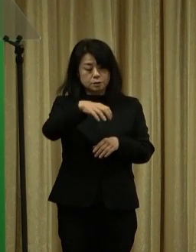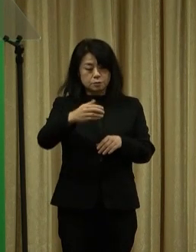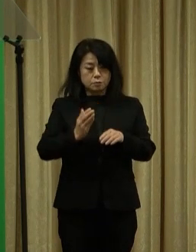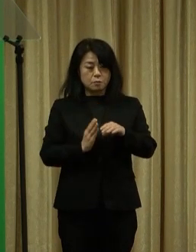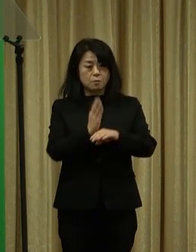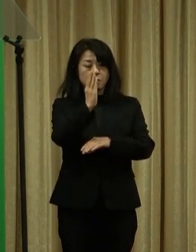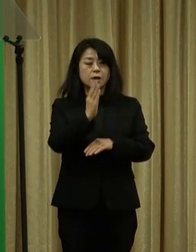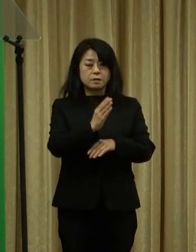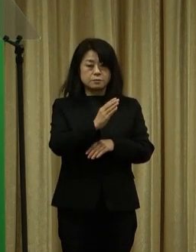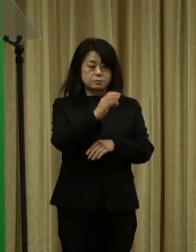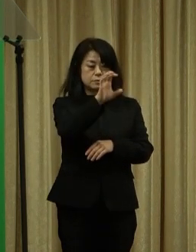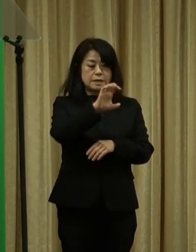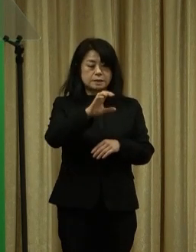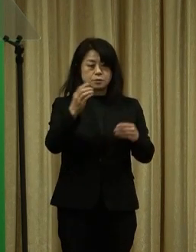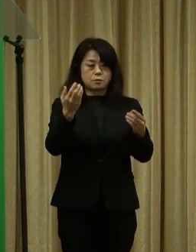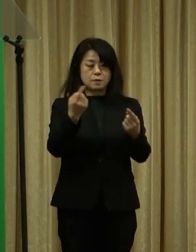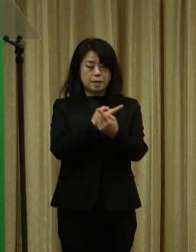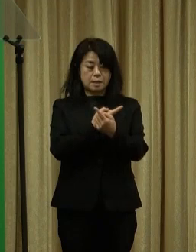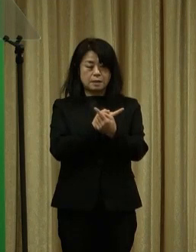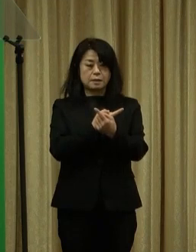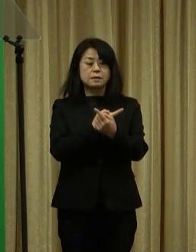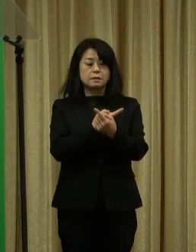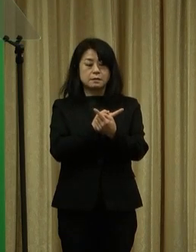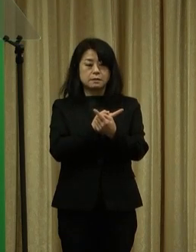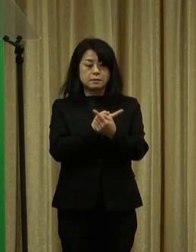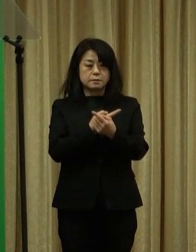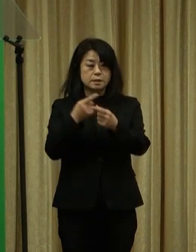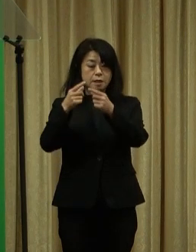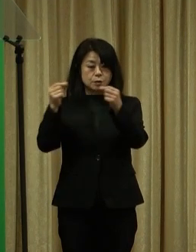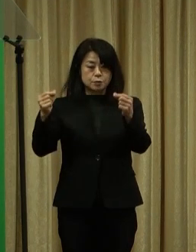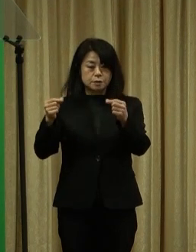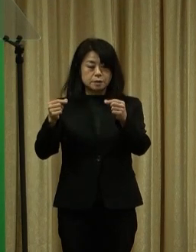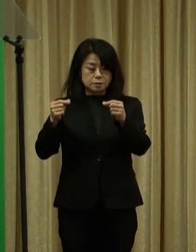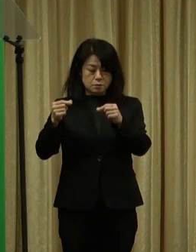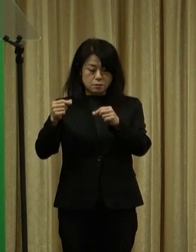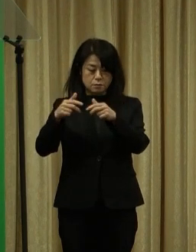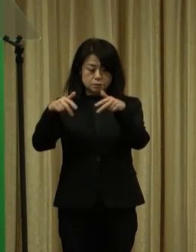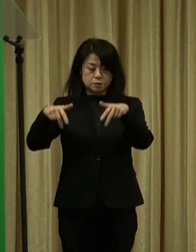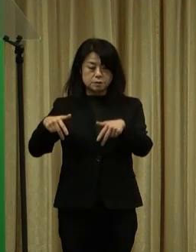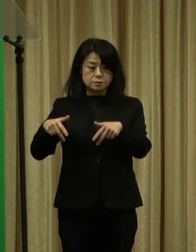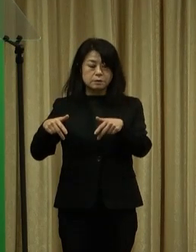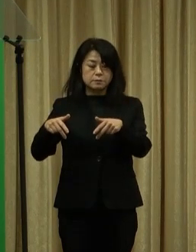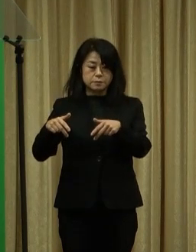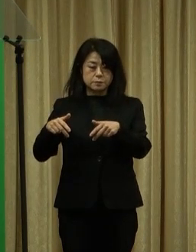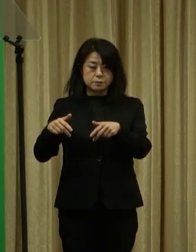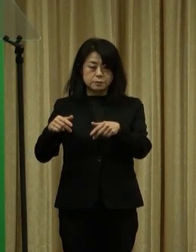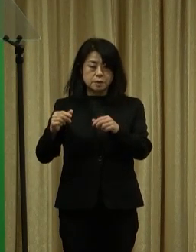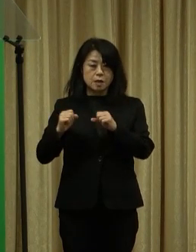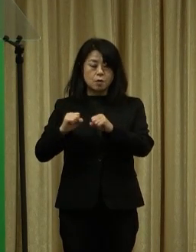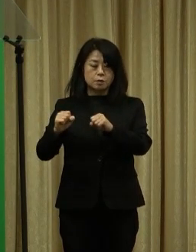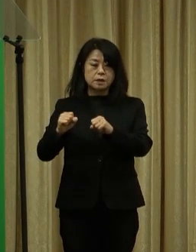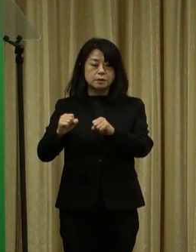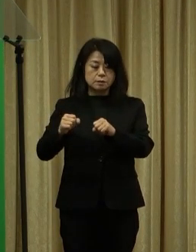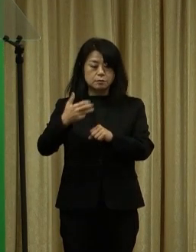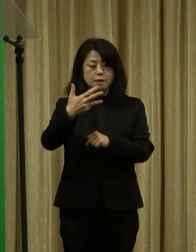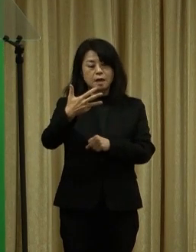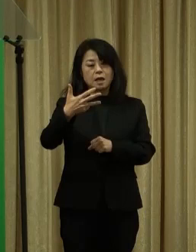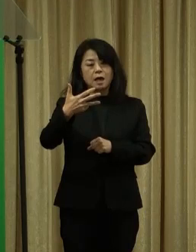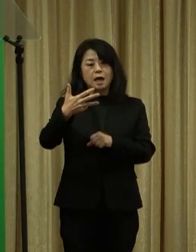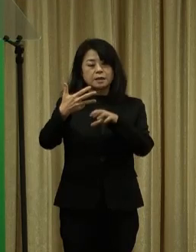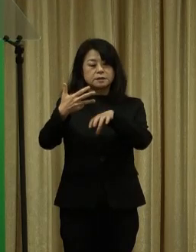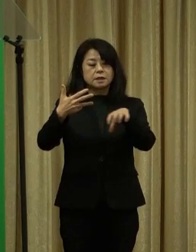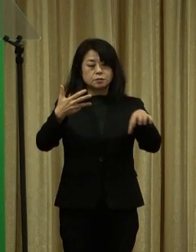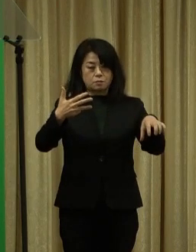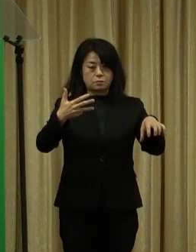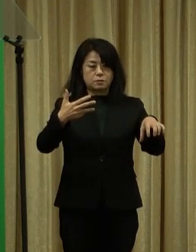ちこの国のスキームで進められているのが、8カ所かなと言われて